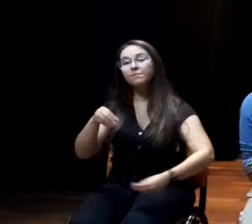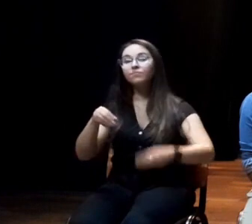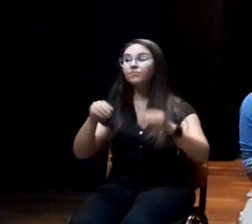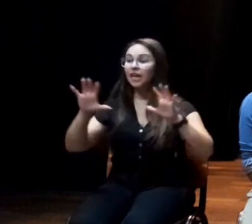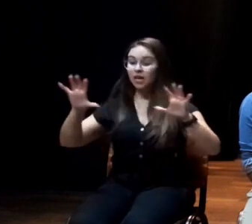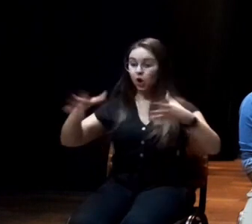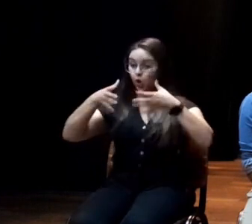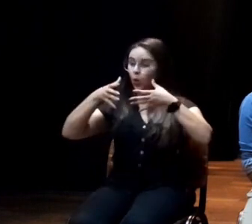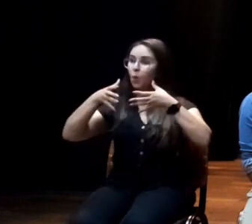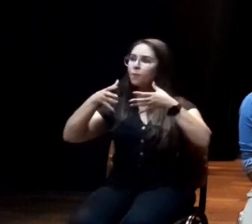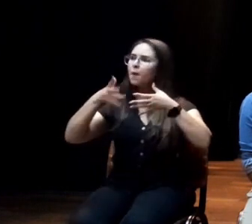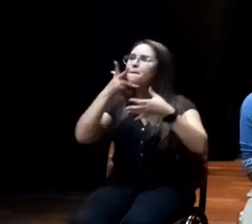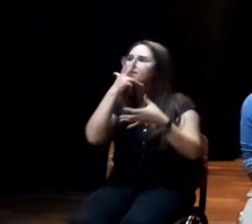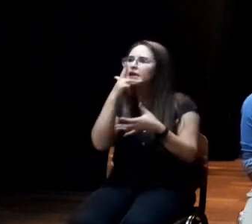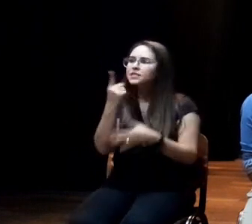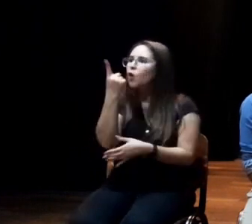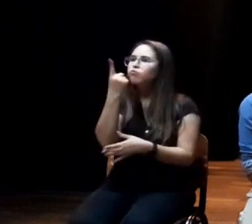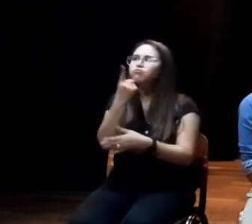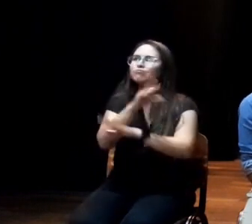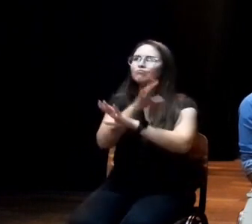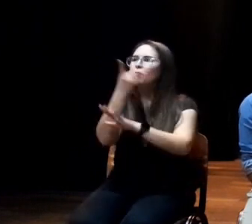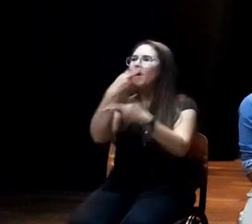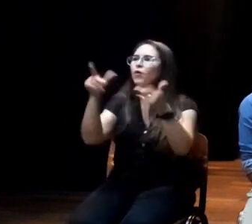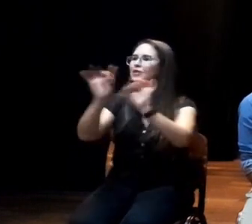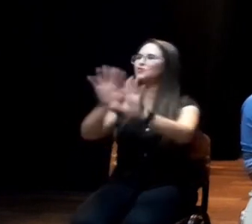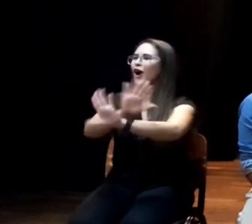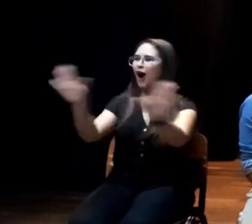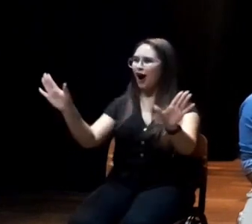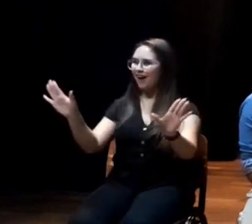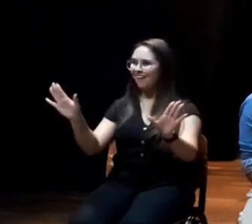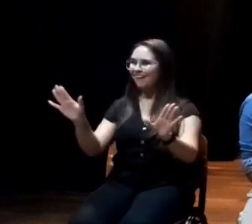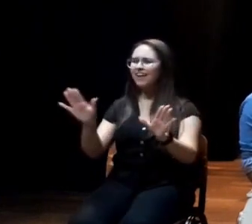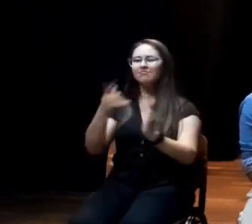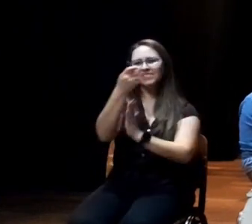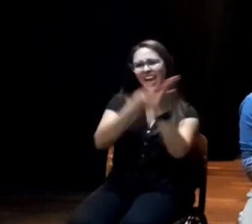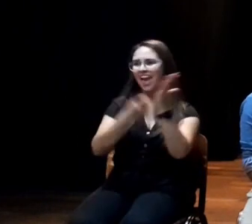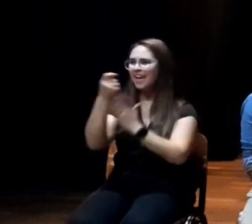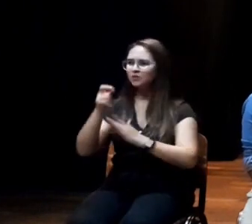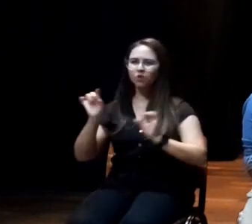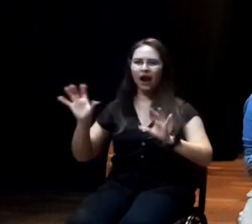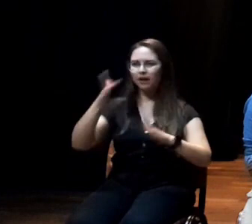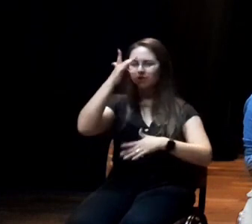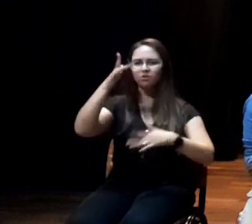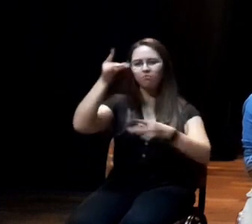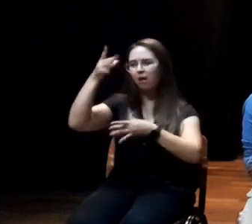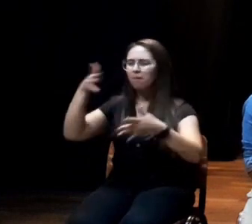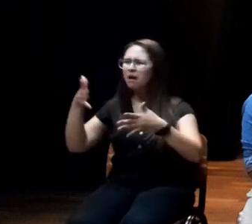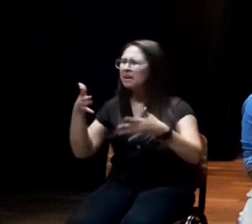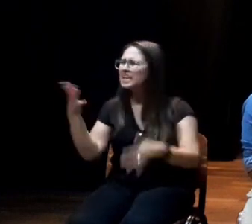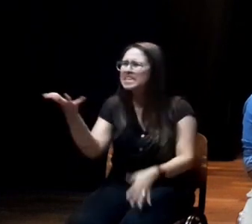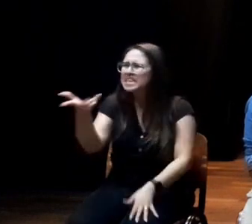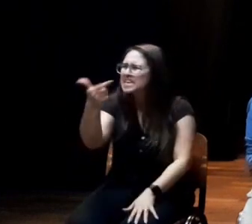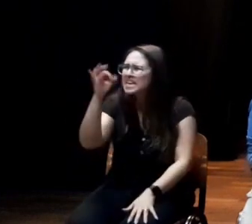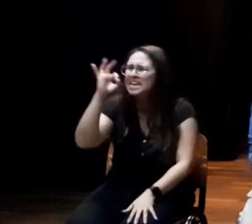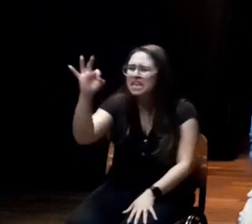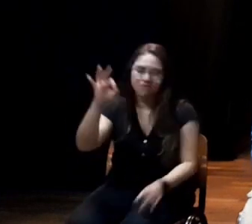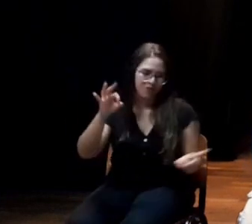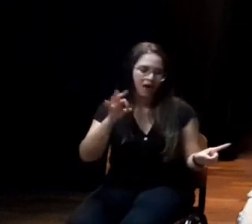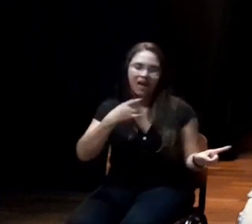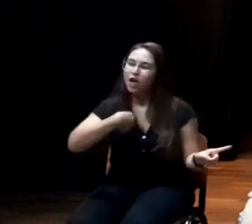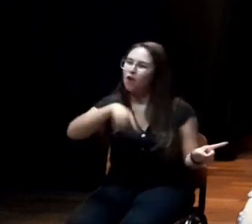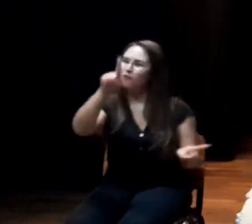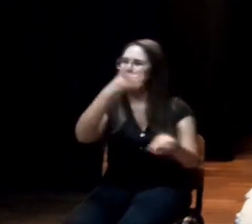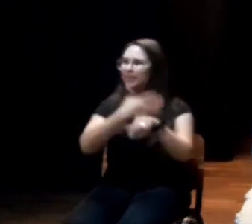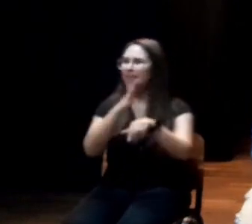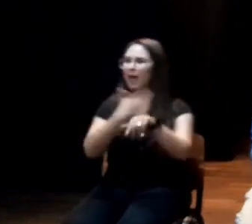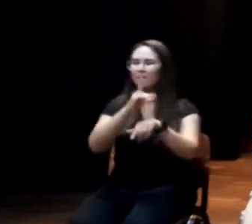como se fosse um corpo, assim, Sim. e aí iam dando texto e tal, cada um dava seu texto, era incrível, assim, funcionava pra caramba, eu acho. Um treinamento